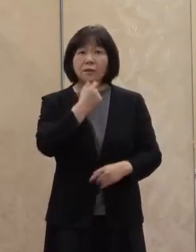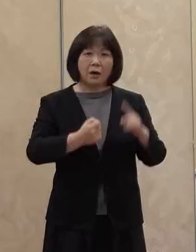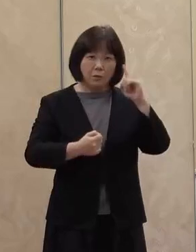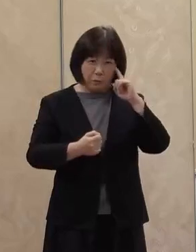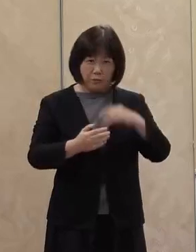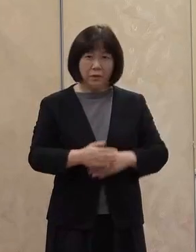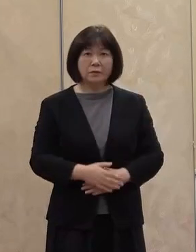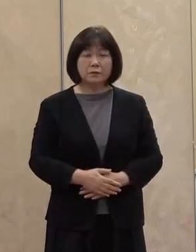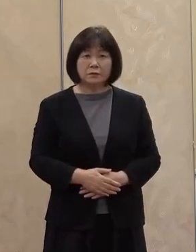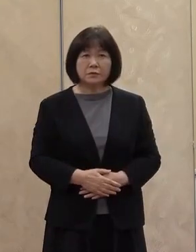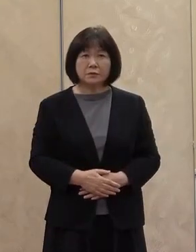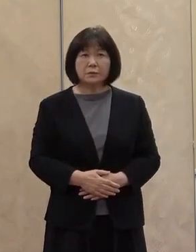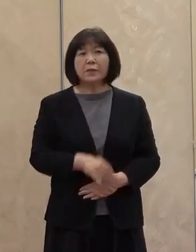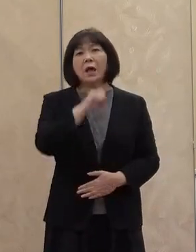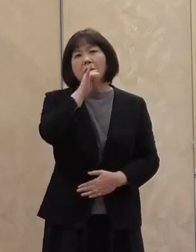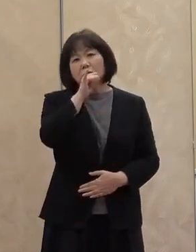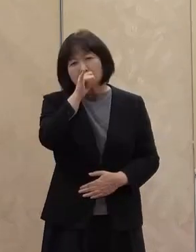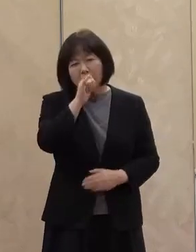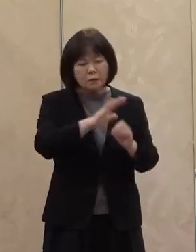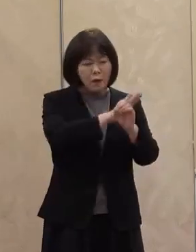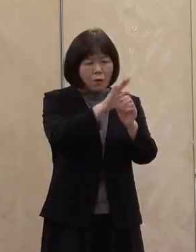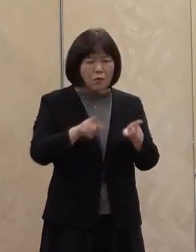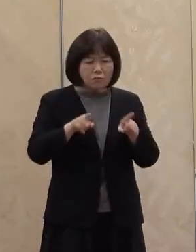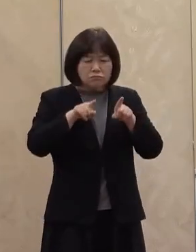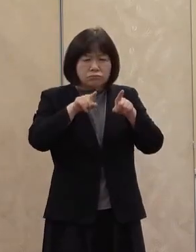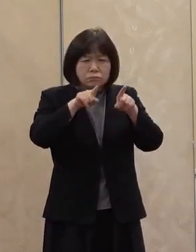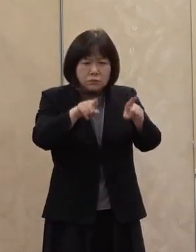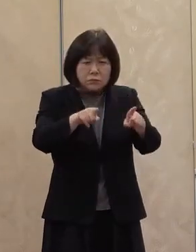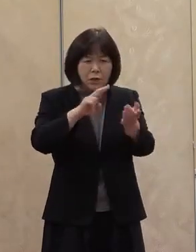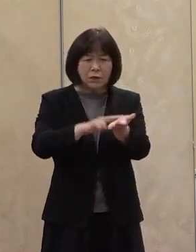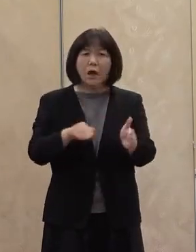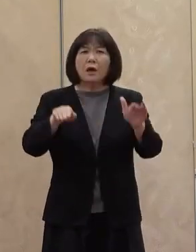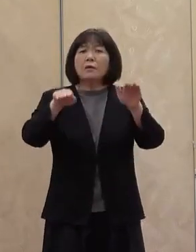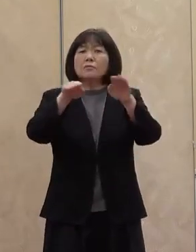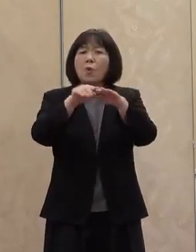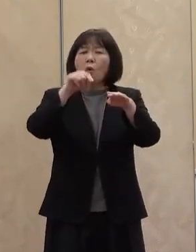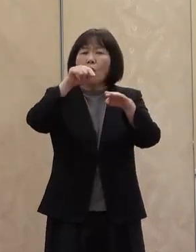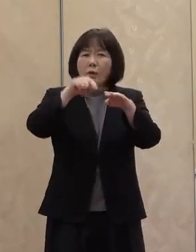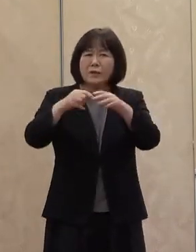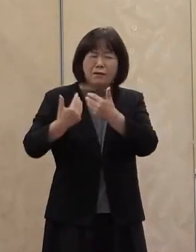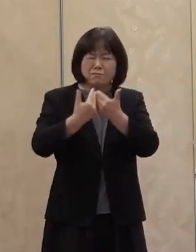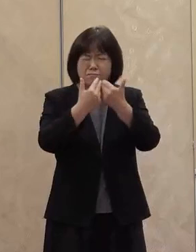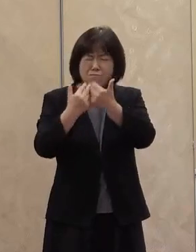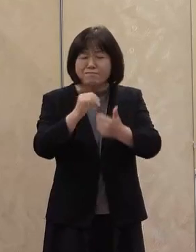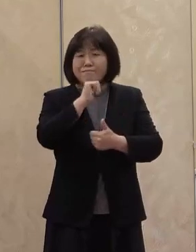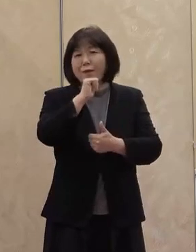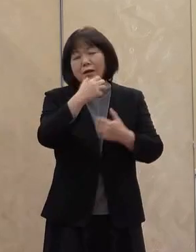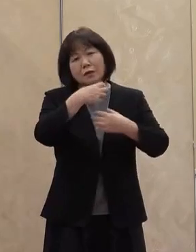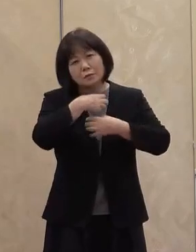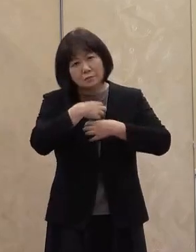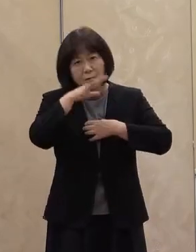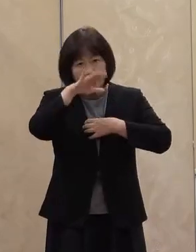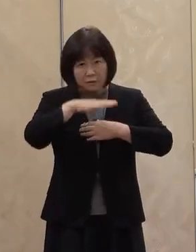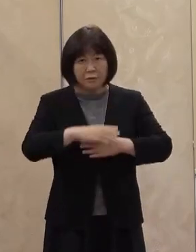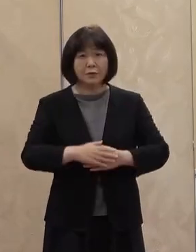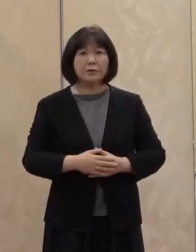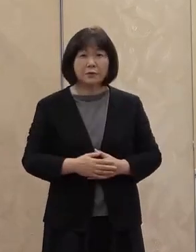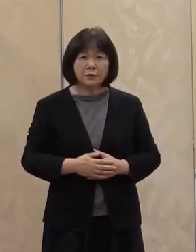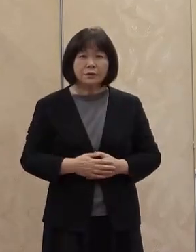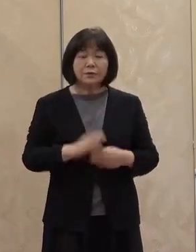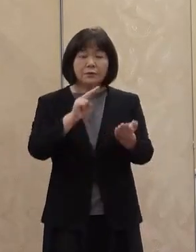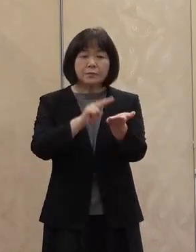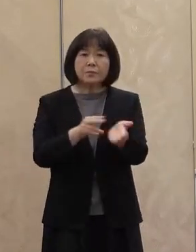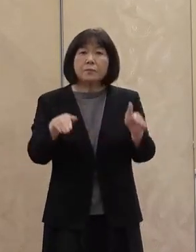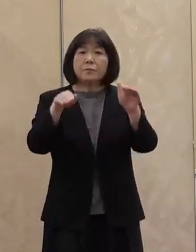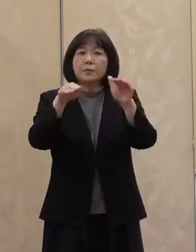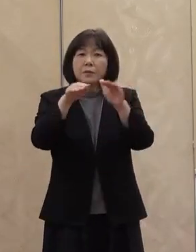います。併せてインフルエンザとコロナ両方が入れば、医療機関がもうすごく逼迫してくる可能性があります。ですので、医療機関